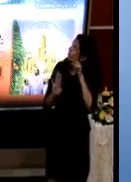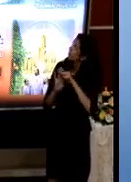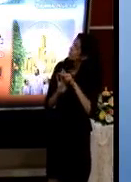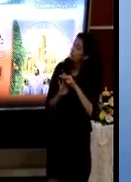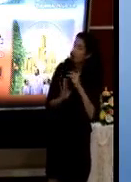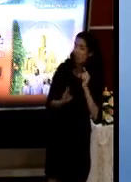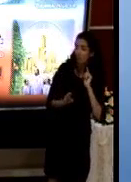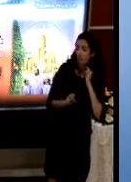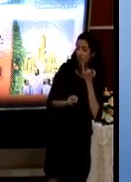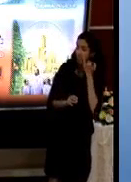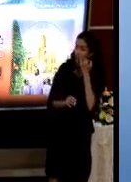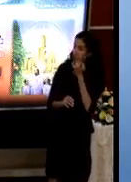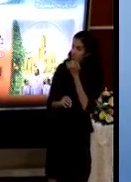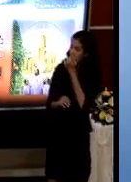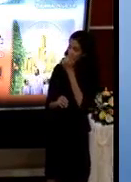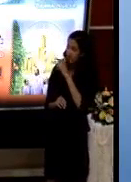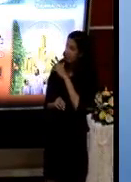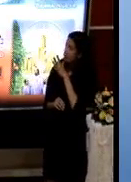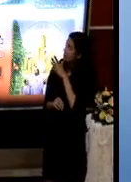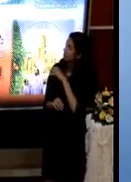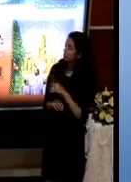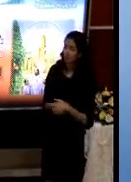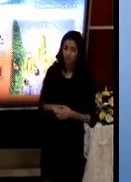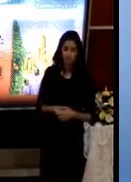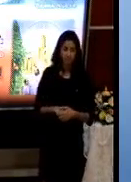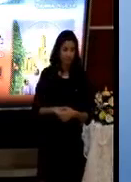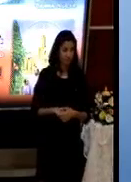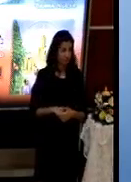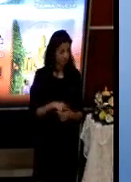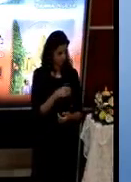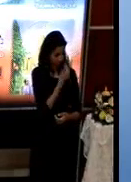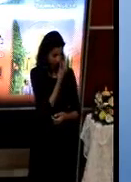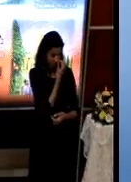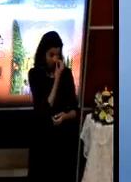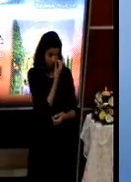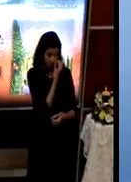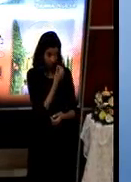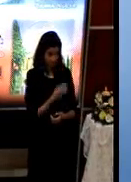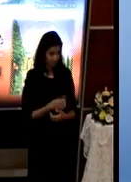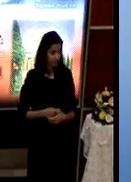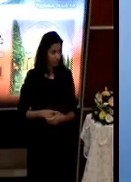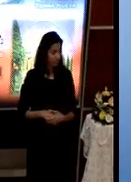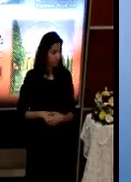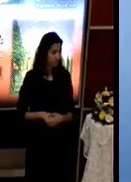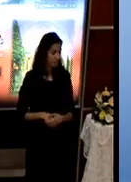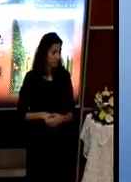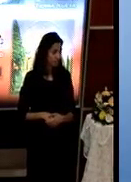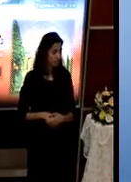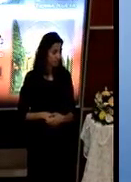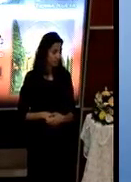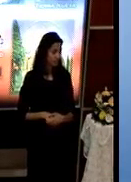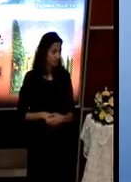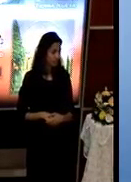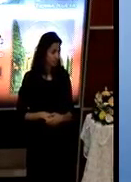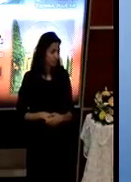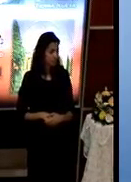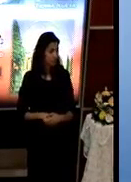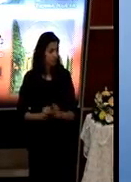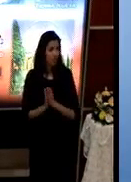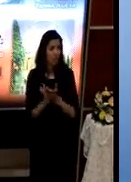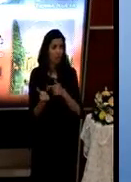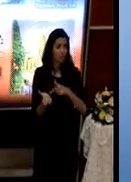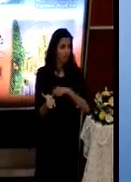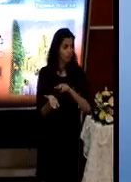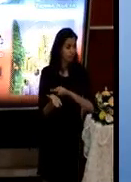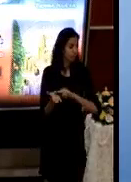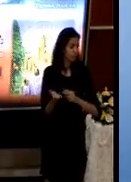14. Está por allí Abdón, que nos va a leer ese pasaje. Este pasaje nos